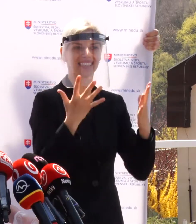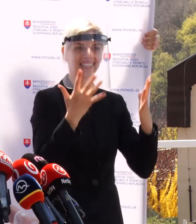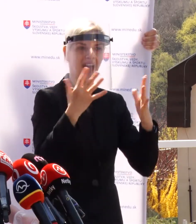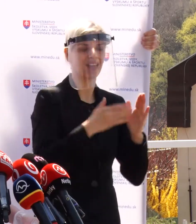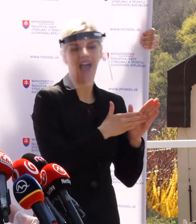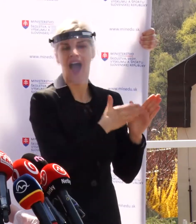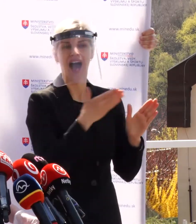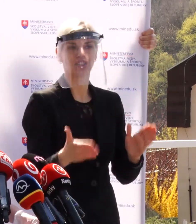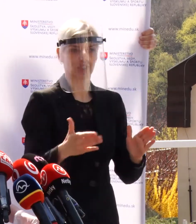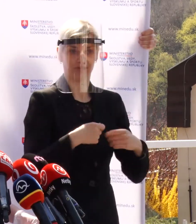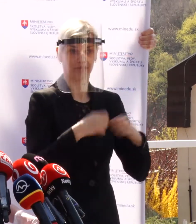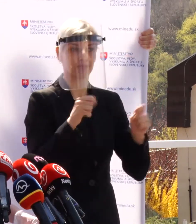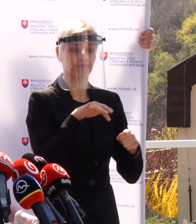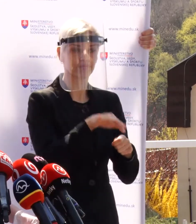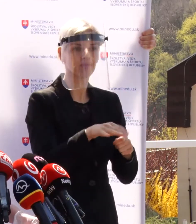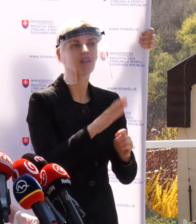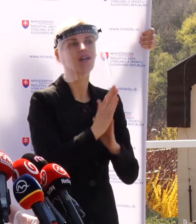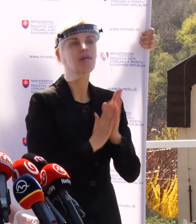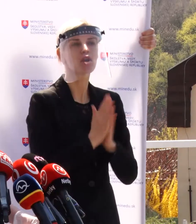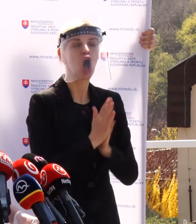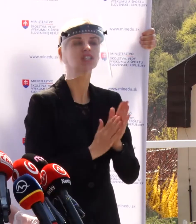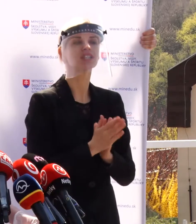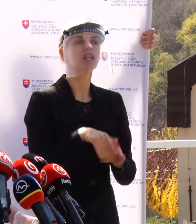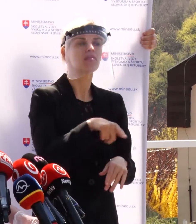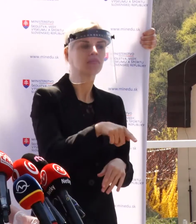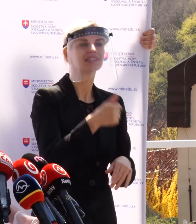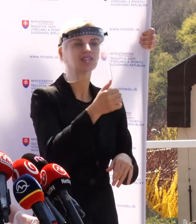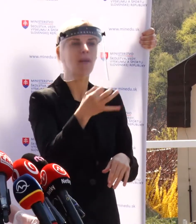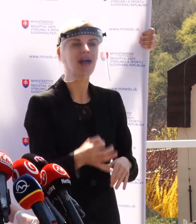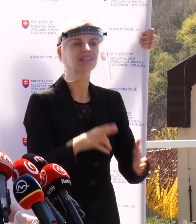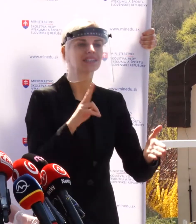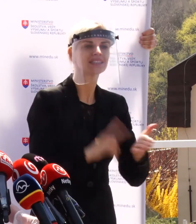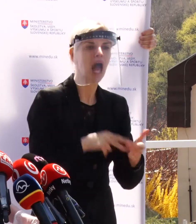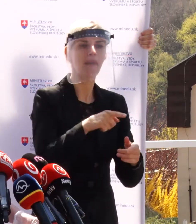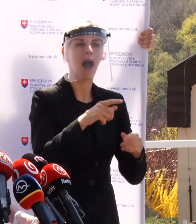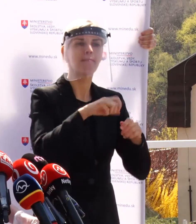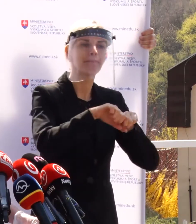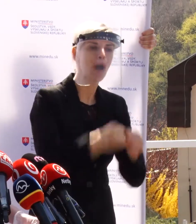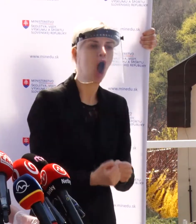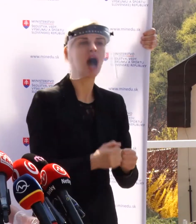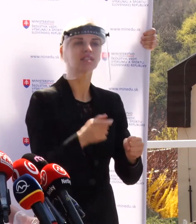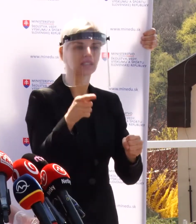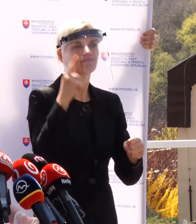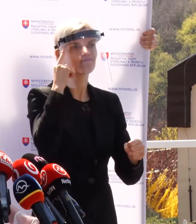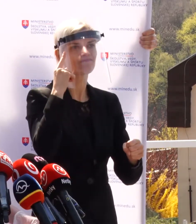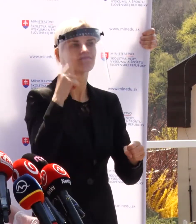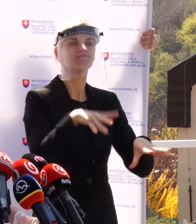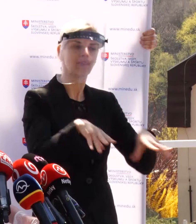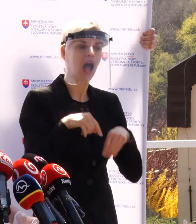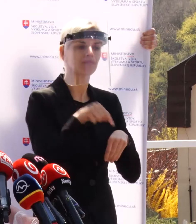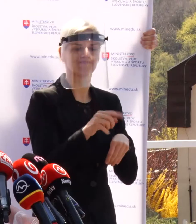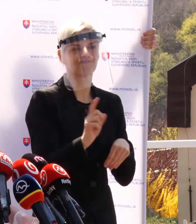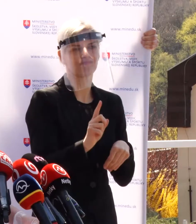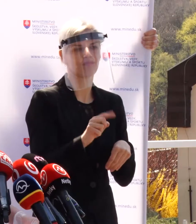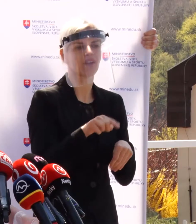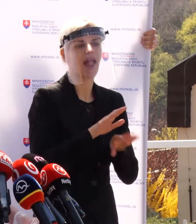tieto známky nebrali natoľko do úvahy pri záverečnom hodnotení. Chceli by sme vlastne učiteľov požiadať,